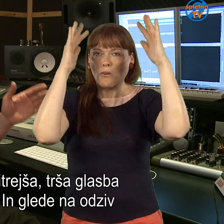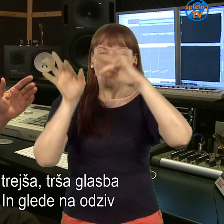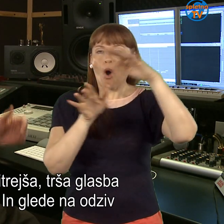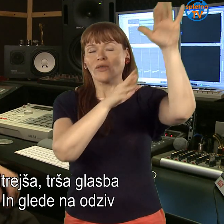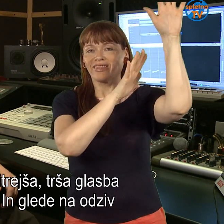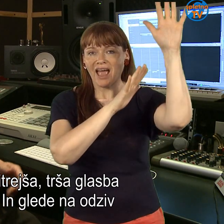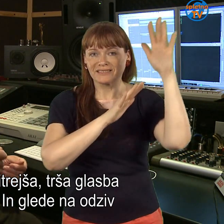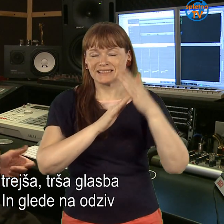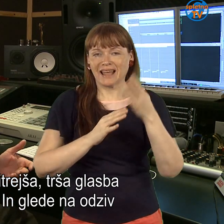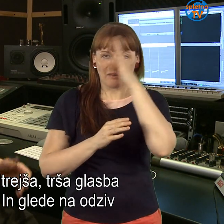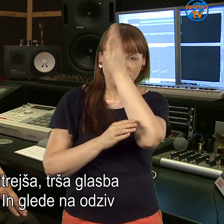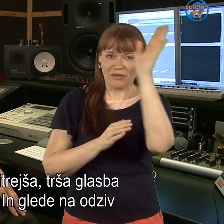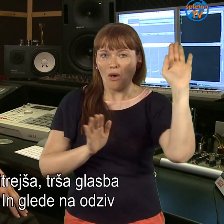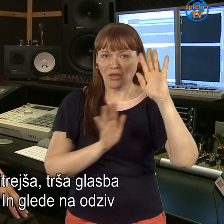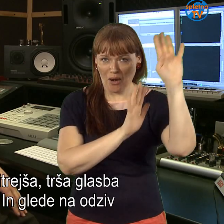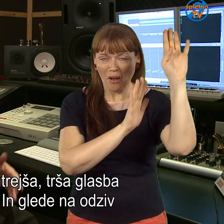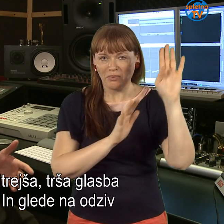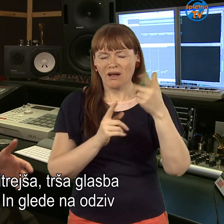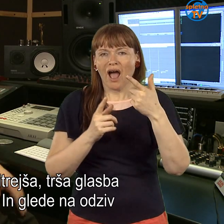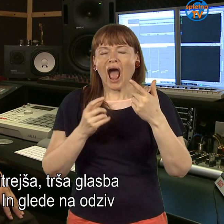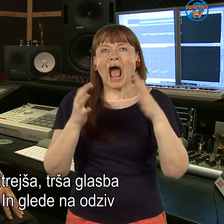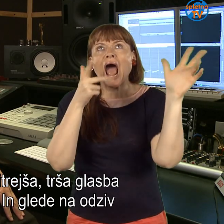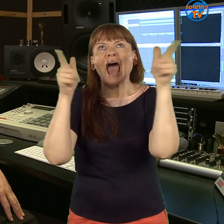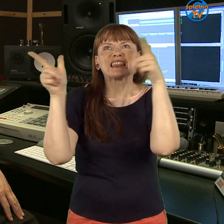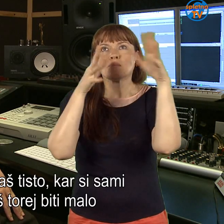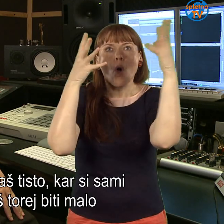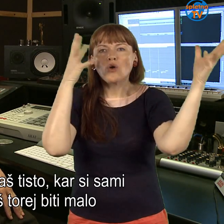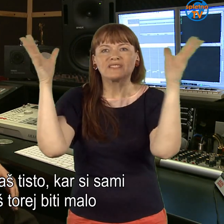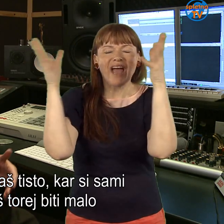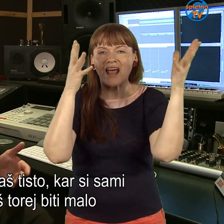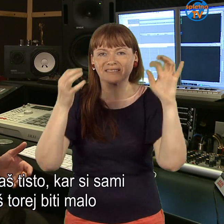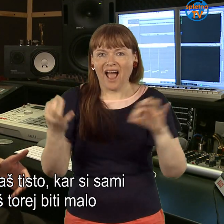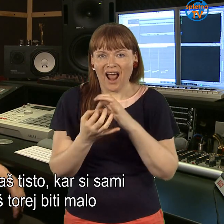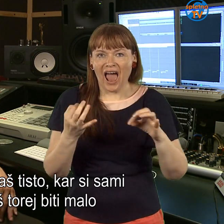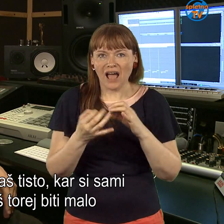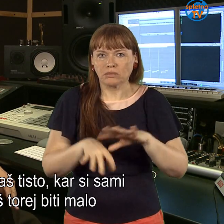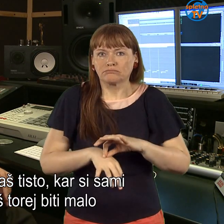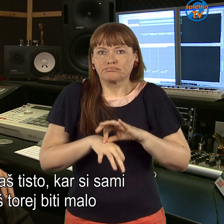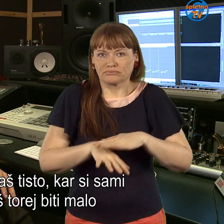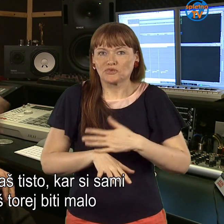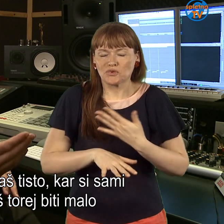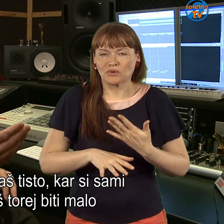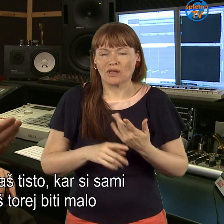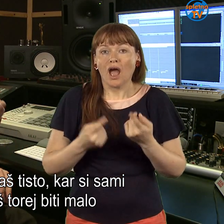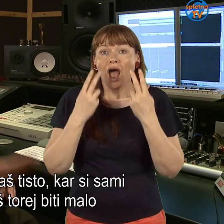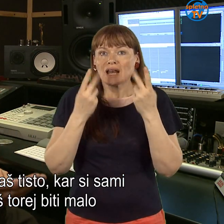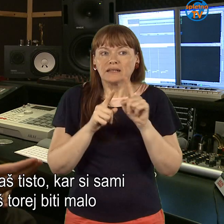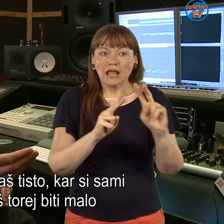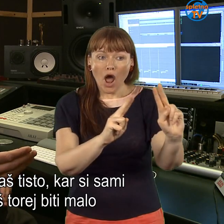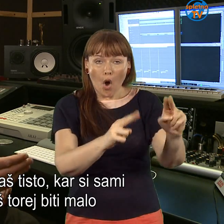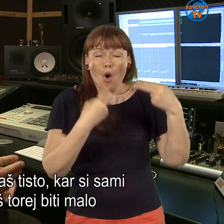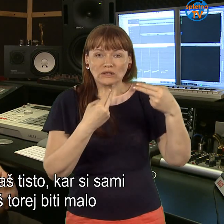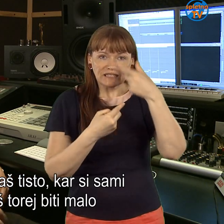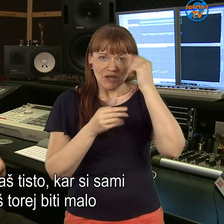tako da je malo bolj, se pravi, atmosferska. In pa glede na to, glede na odziv